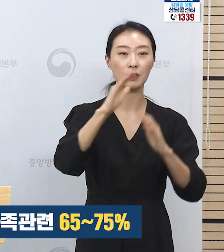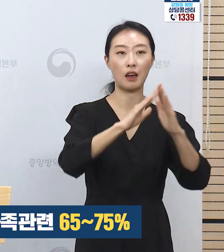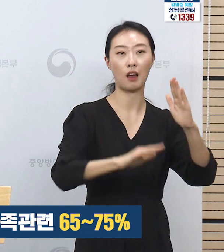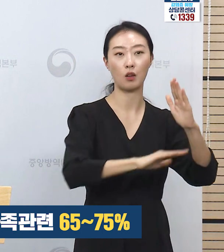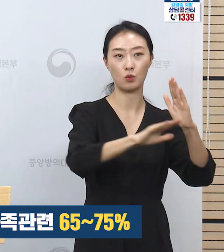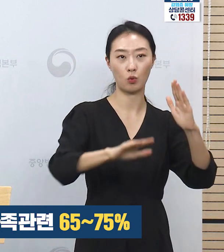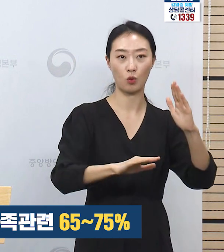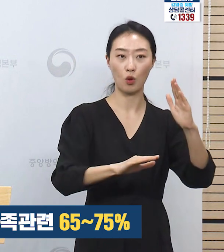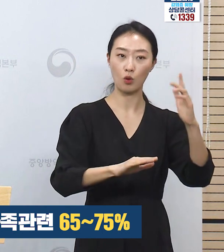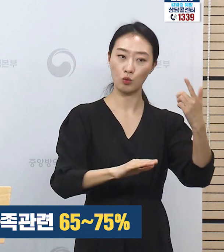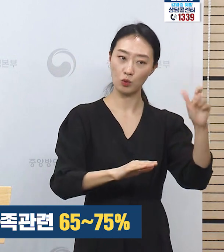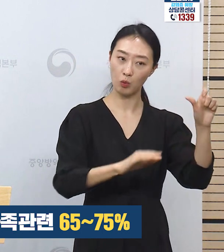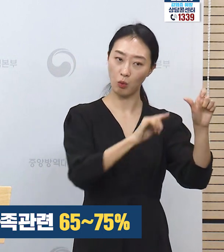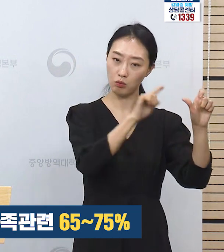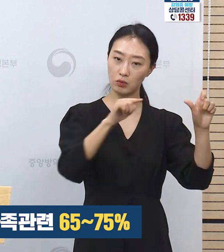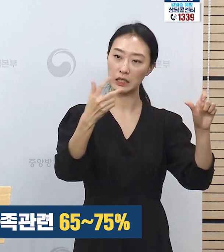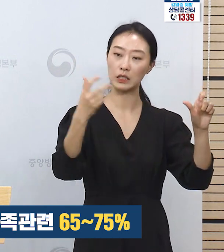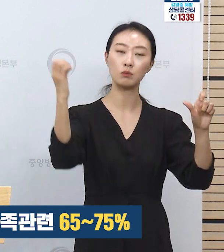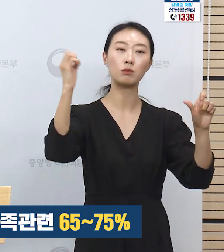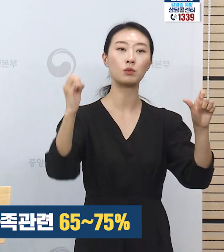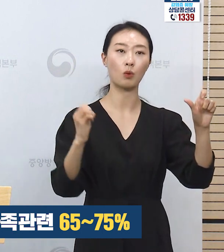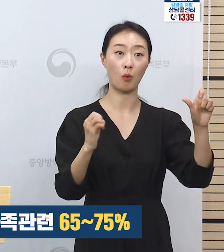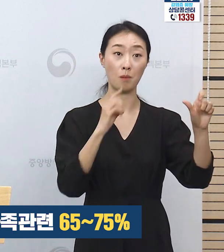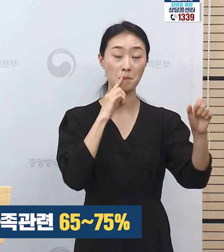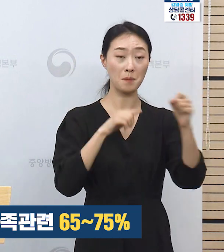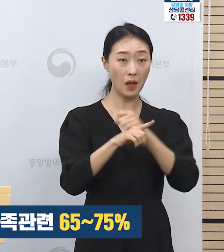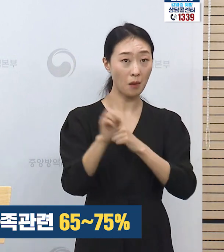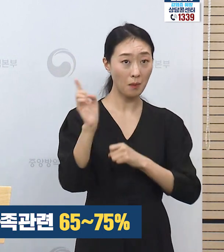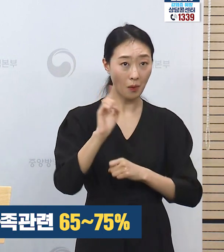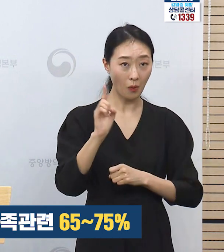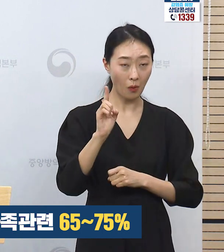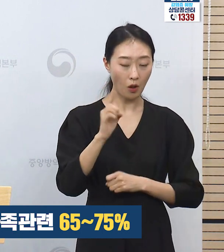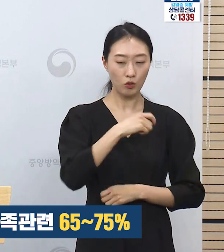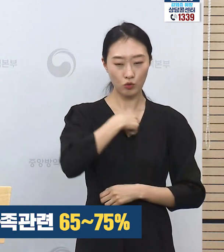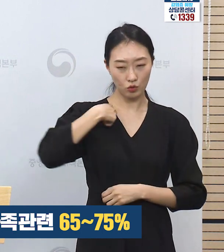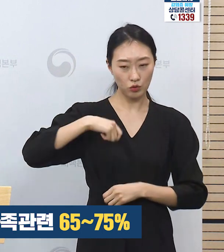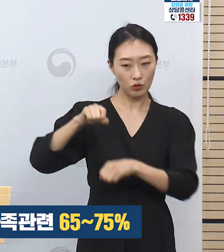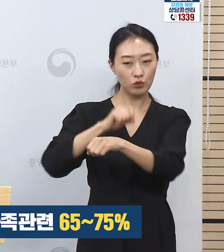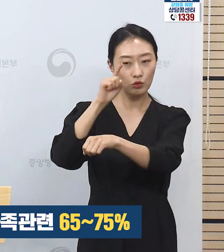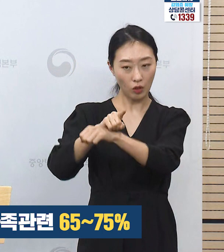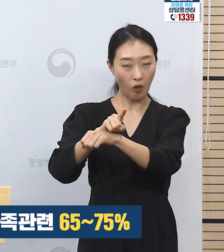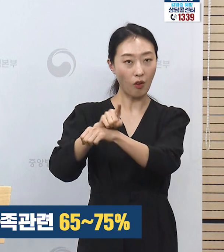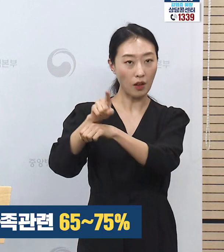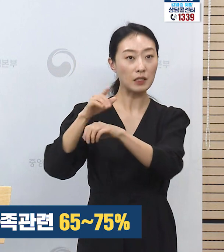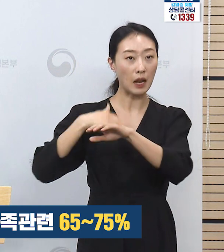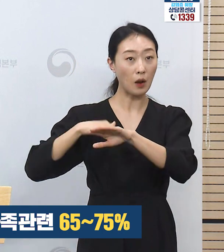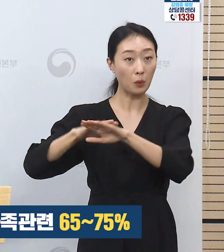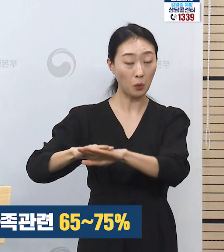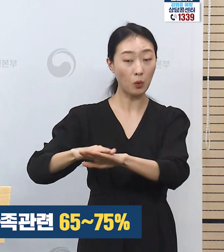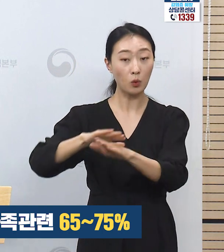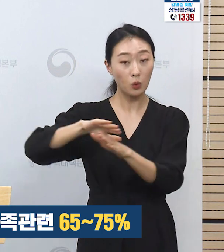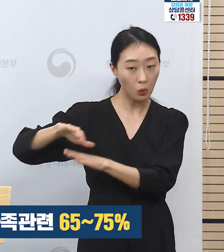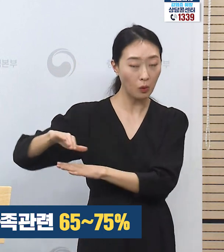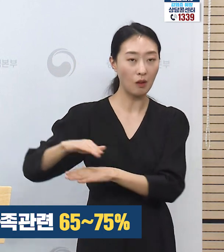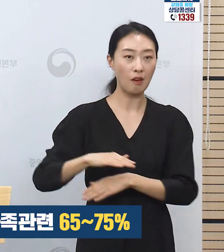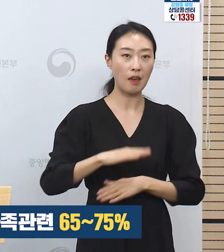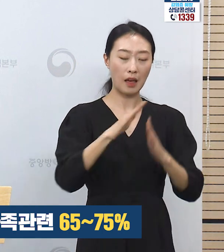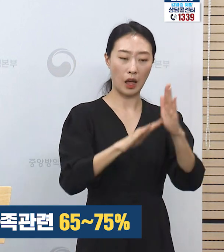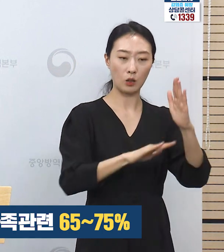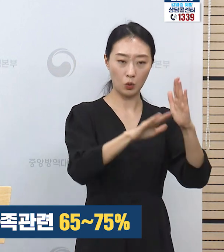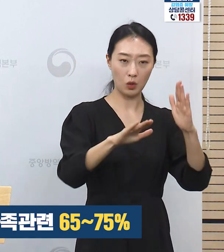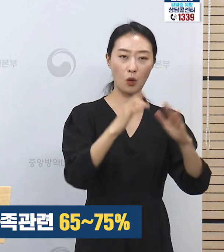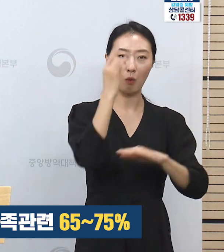내지 75%를 차지하고 있다. 그 얘기는 뭐냐면 중국의 특수성을 고려한다 하더라도 그만큼 가족이 밀접 접촉자